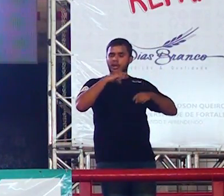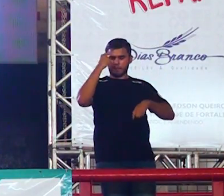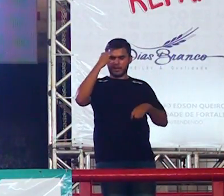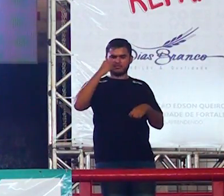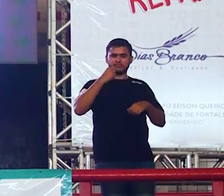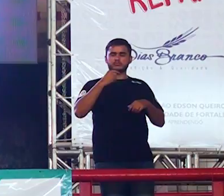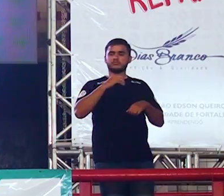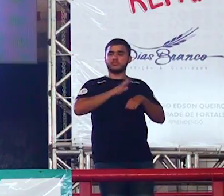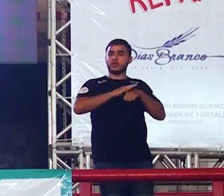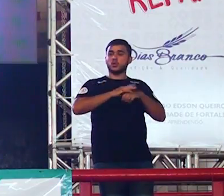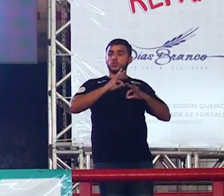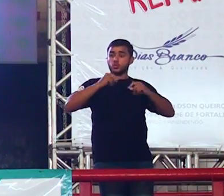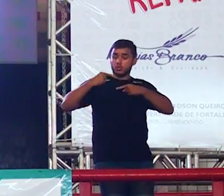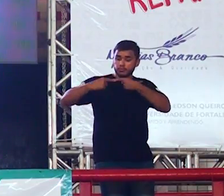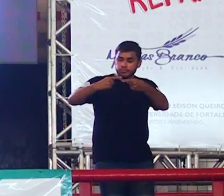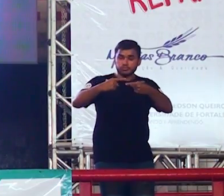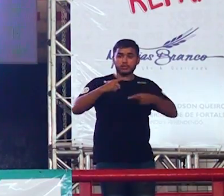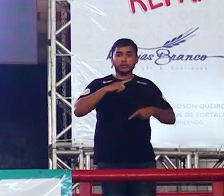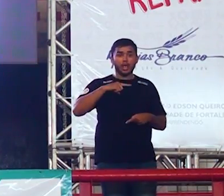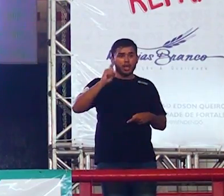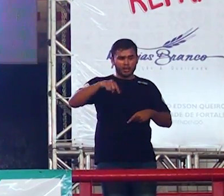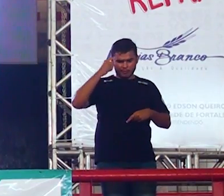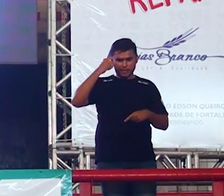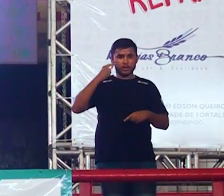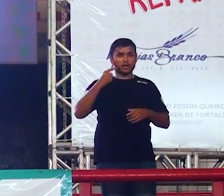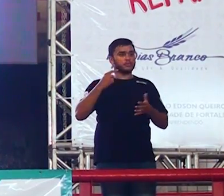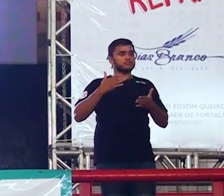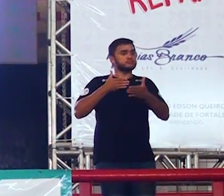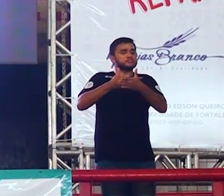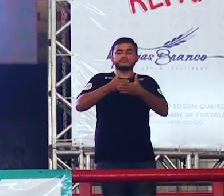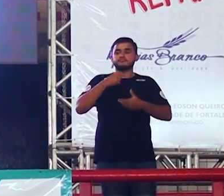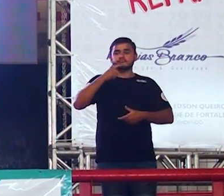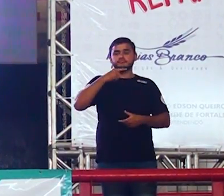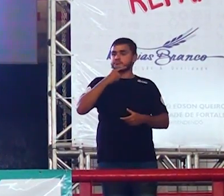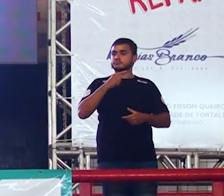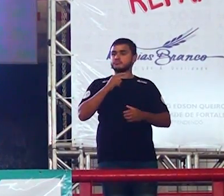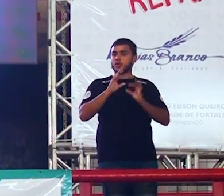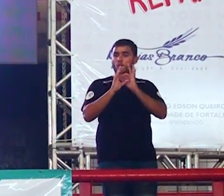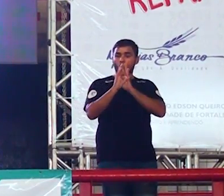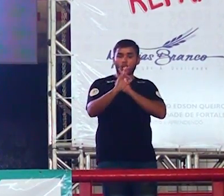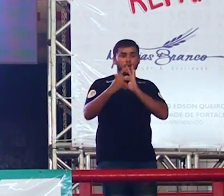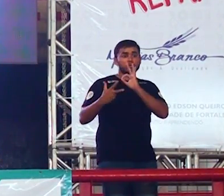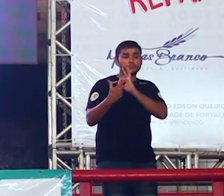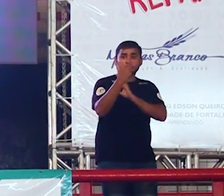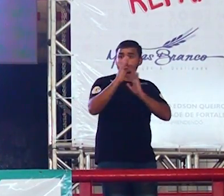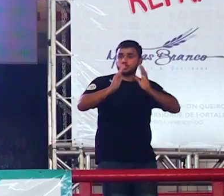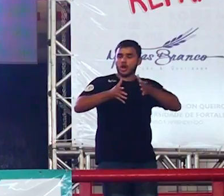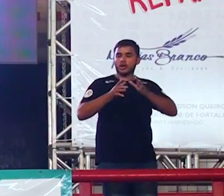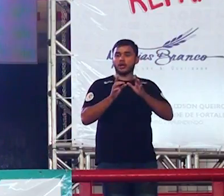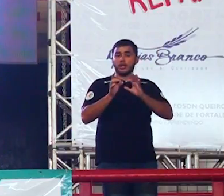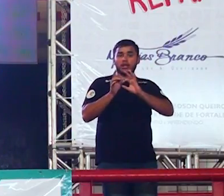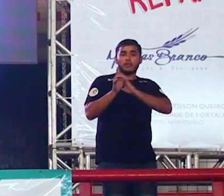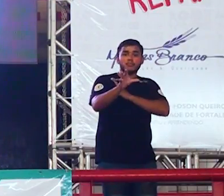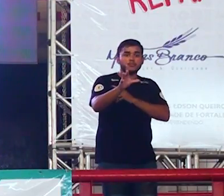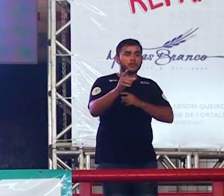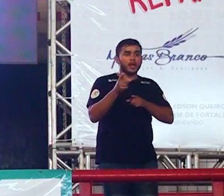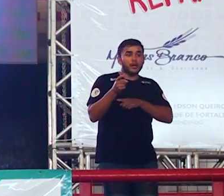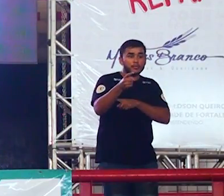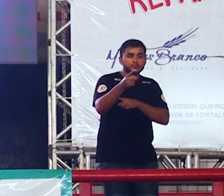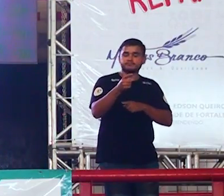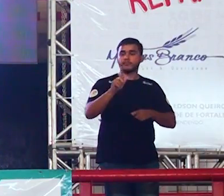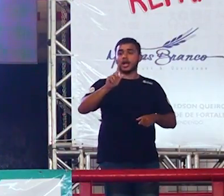do período germinativo ou multiplicativo? Não, ele vai permitir. Só ele não vai finalizar e liberar os gametas.